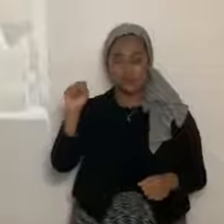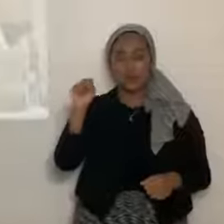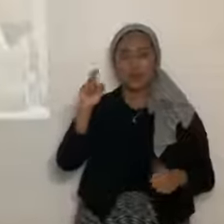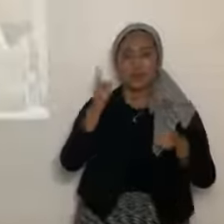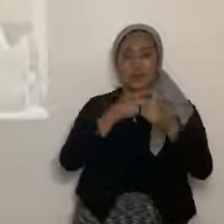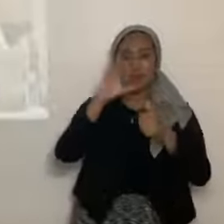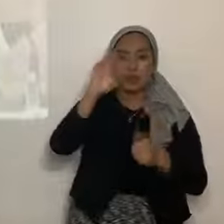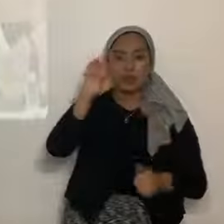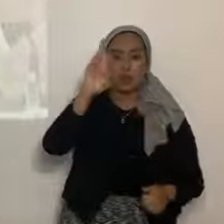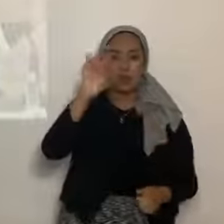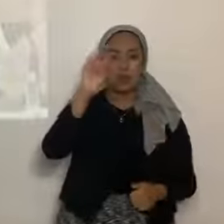Corintios 11.